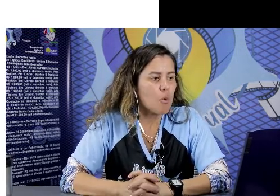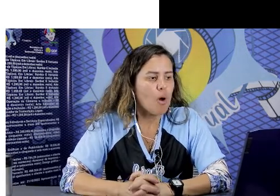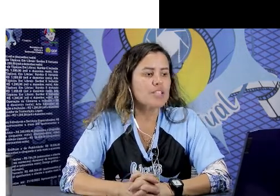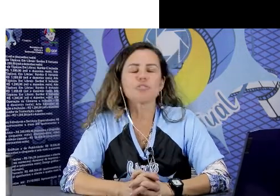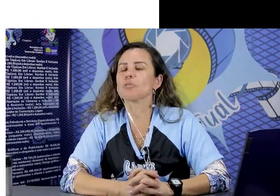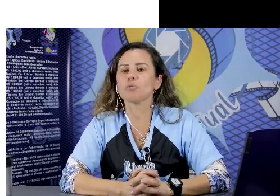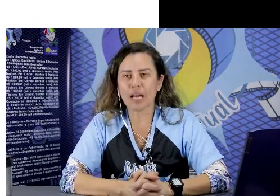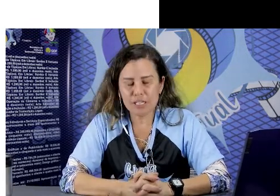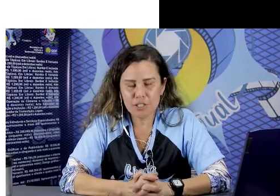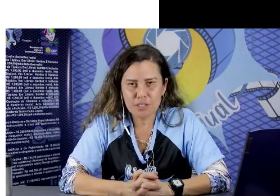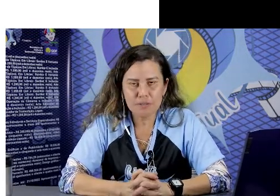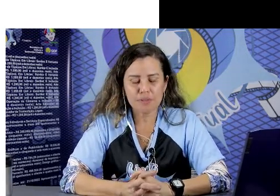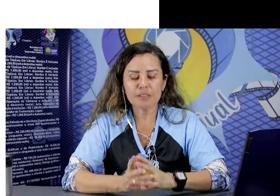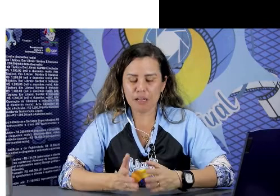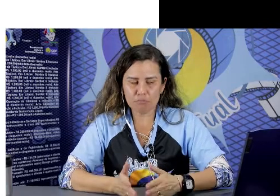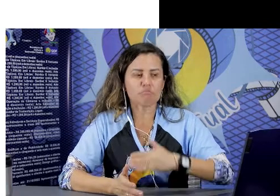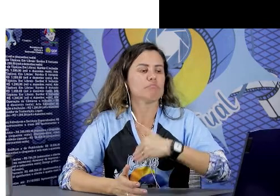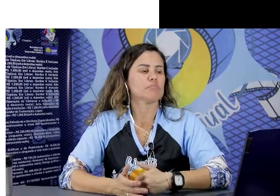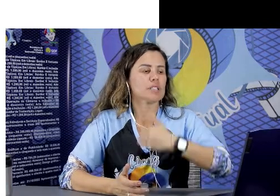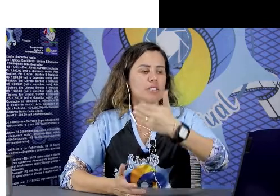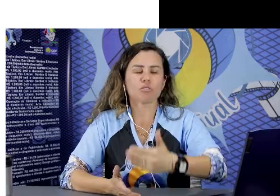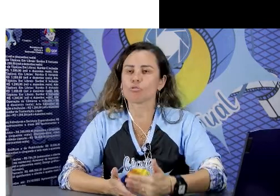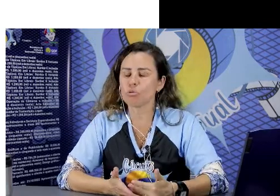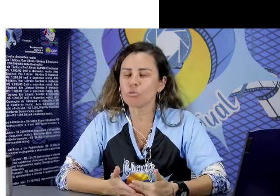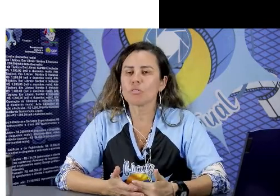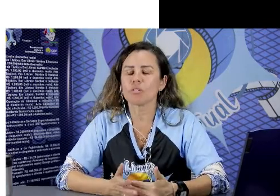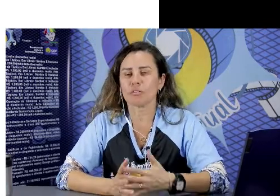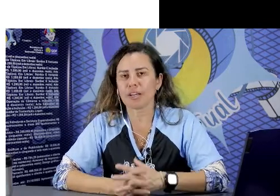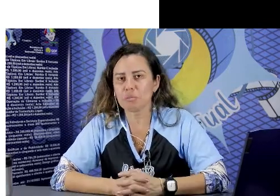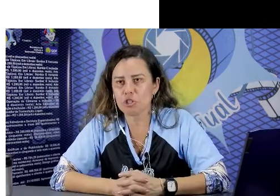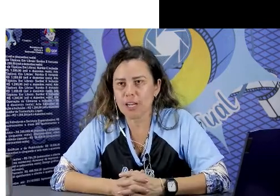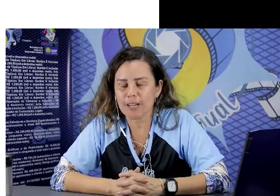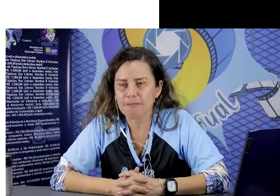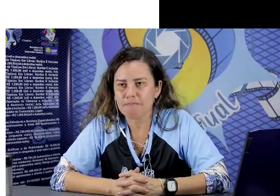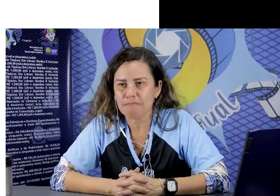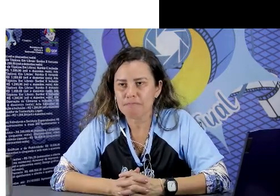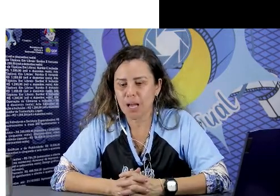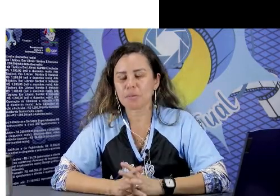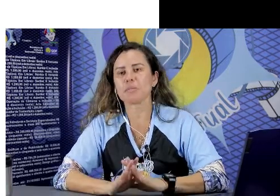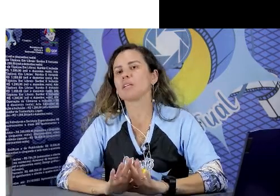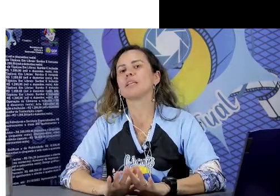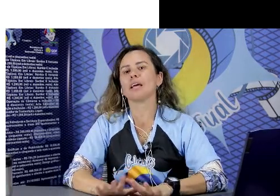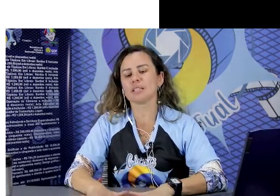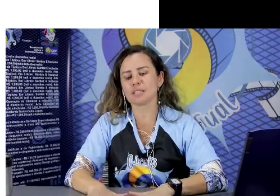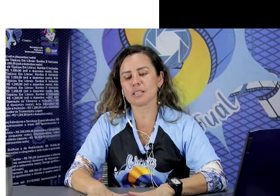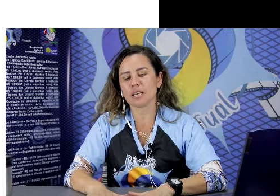quais dificuldades, então, que esse surdo vai demonstrar? A primeira delas é